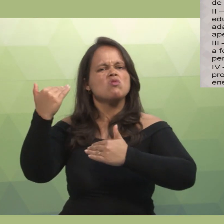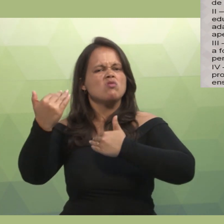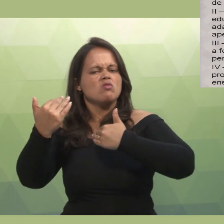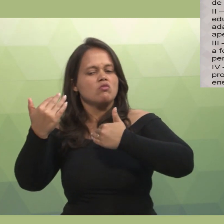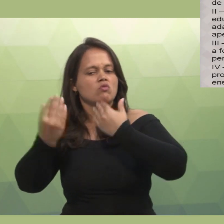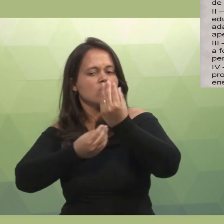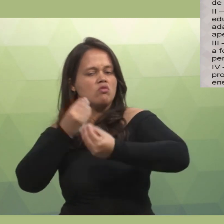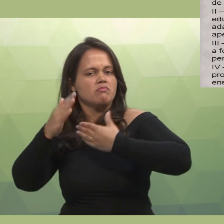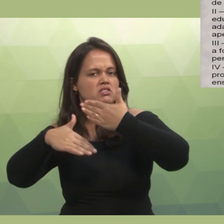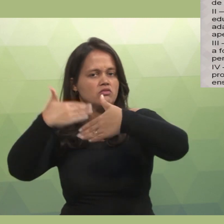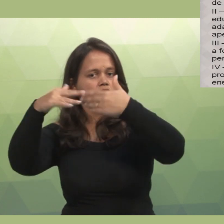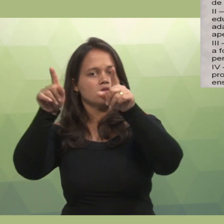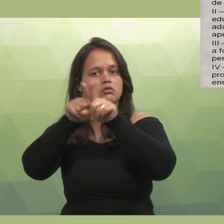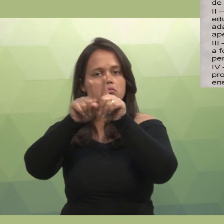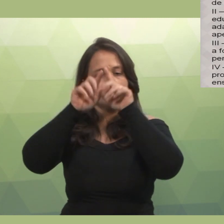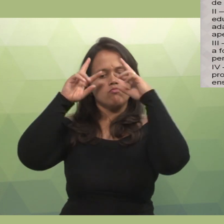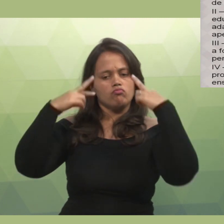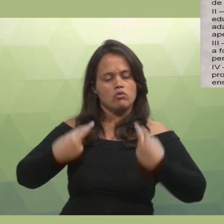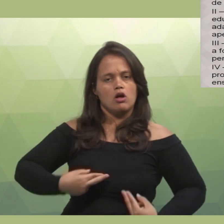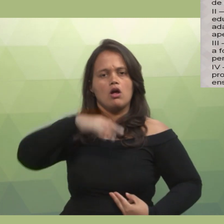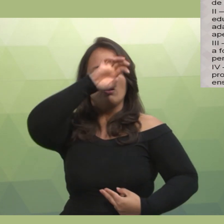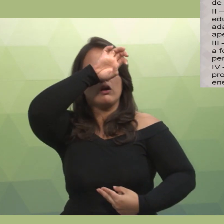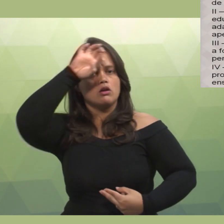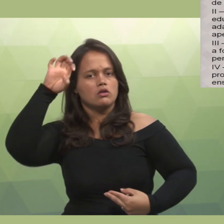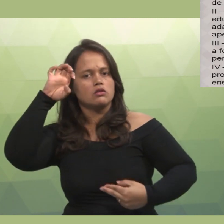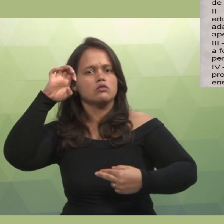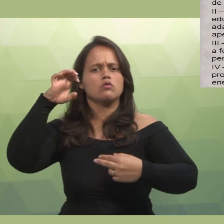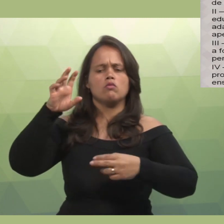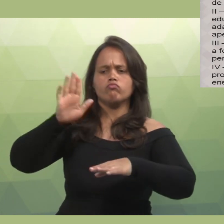autonomia intelectual e do pensamento crítico,